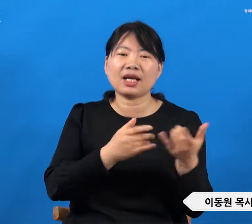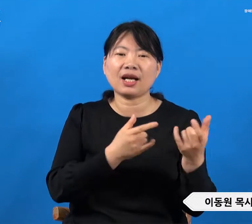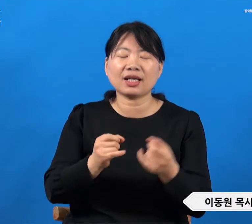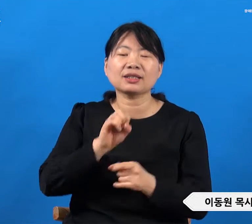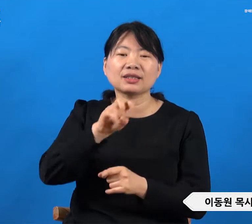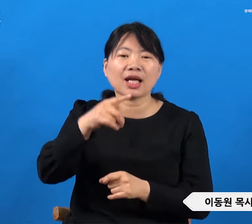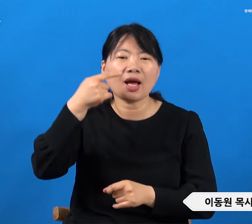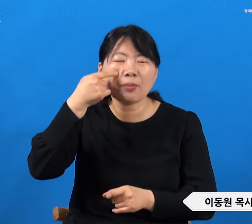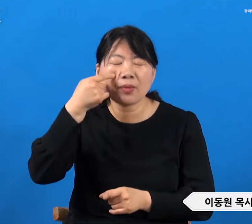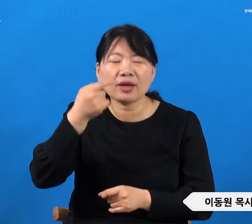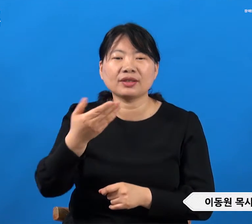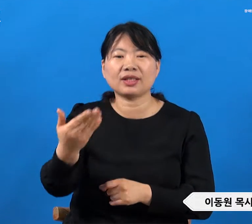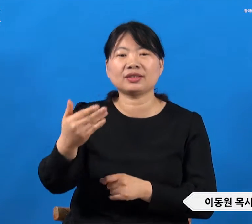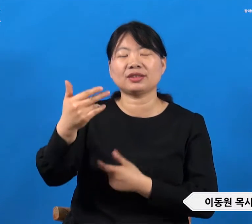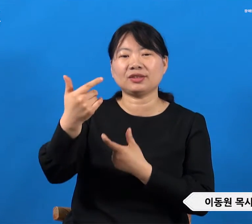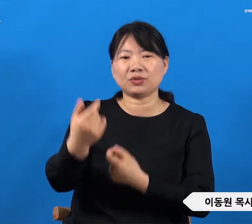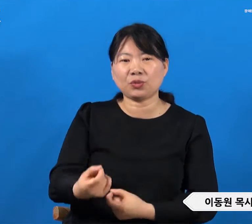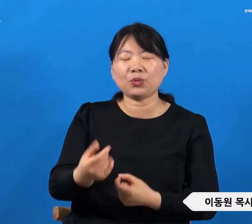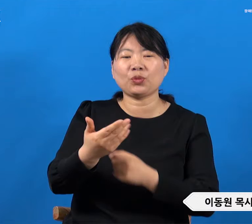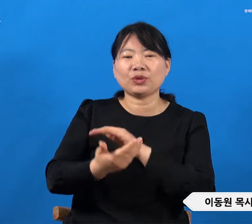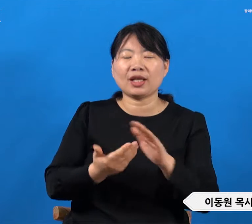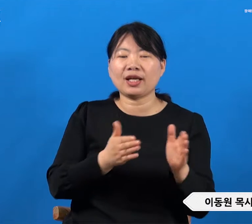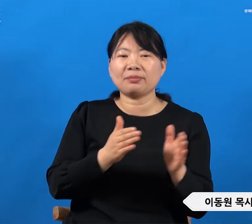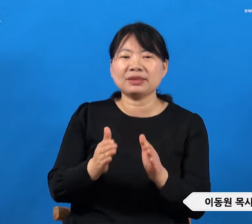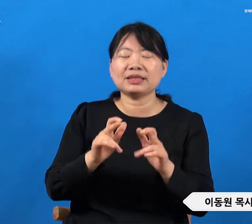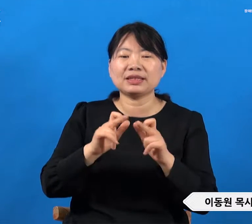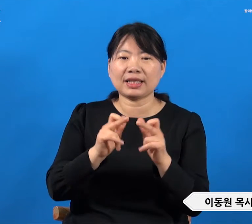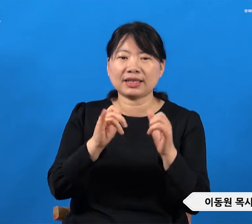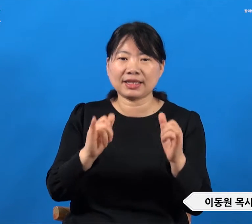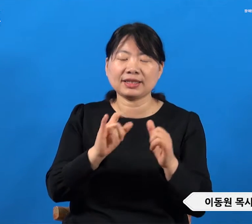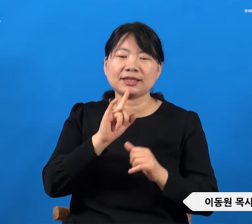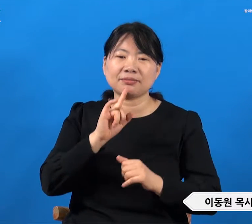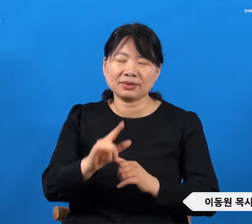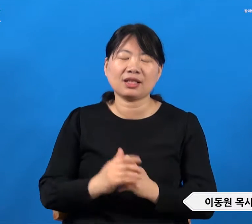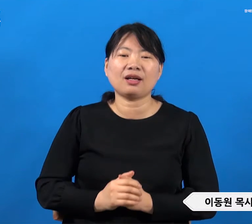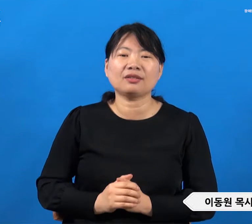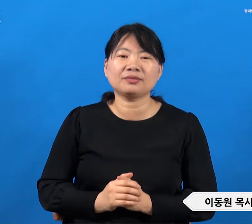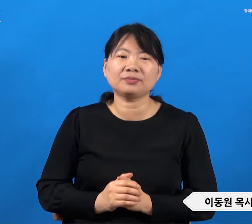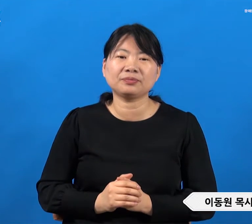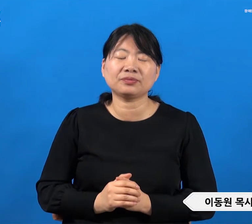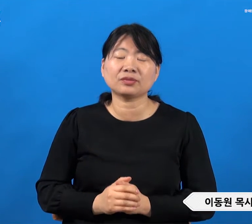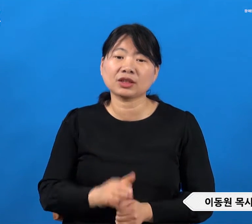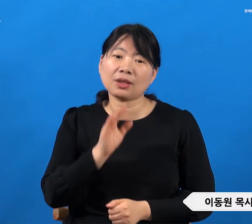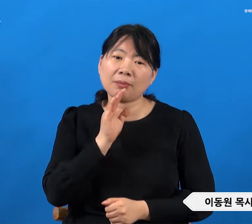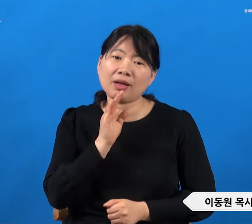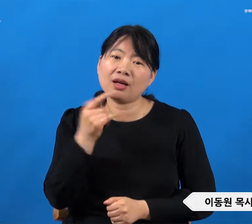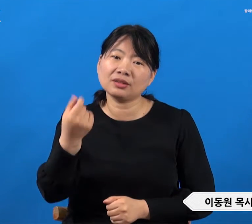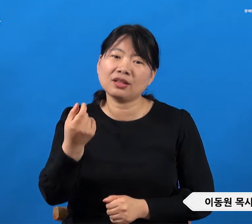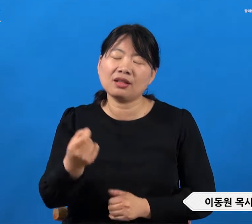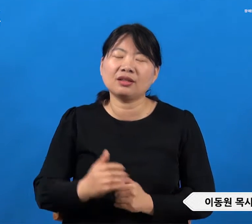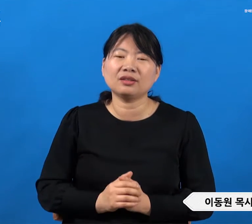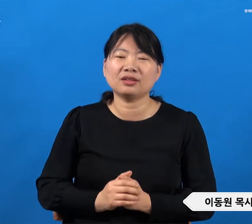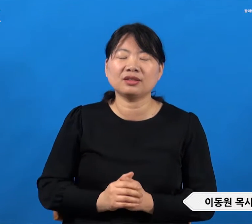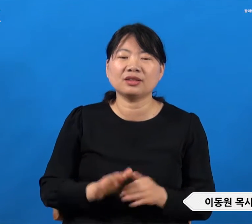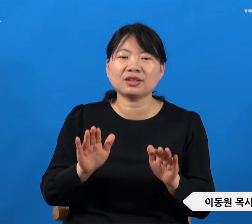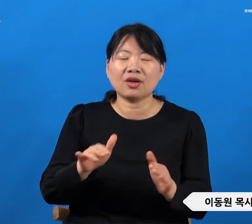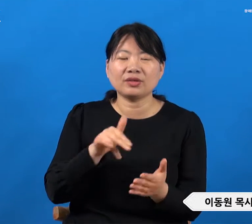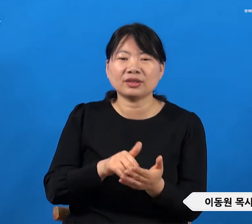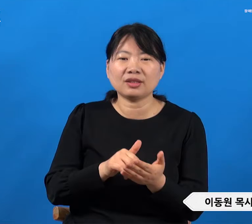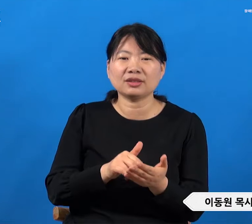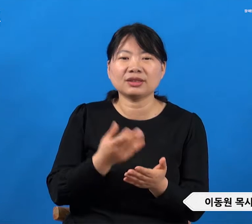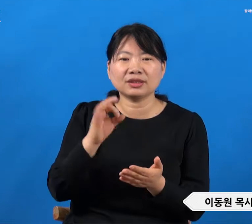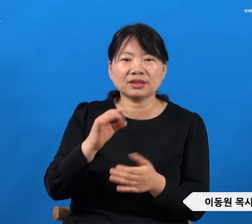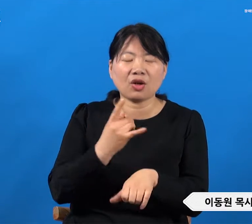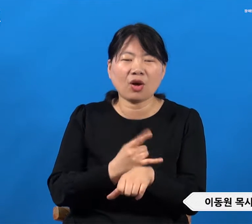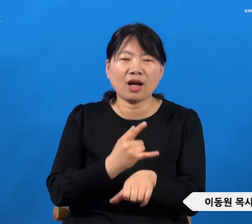한번 해보세요. 시작. 당신도 예비 장애인이십니다. 사실이죠. 네. 그 현실을